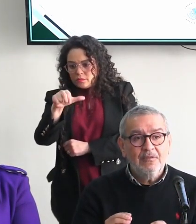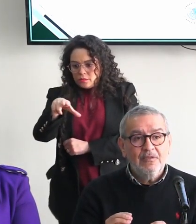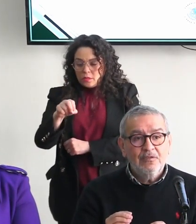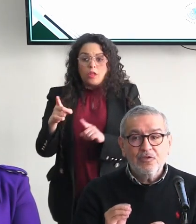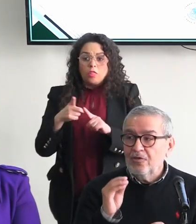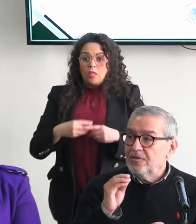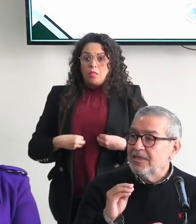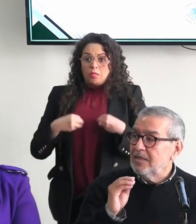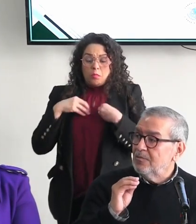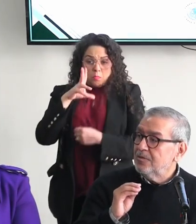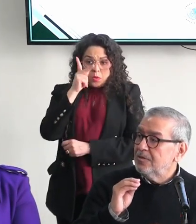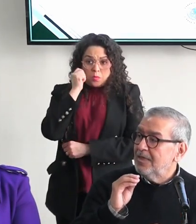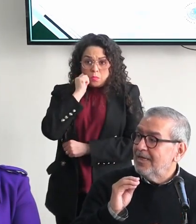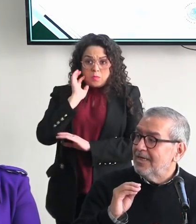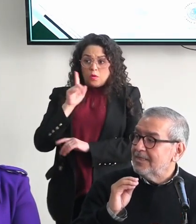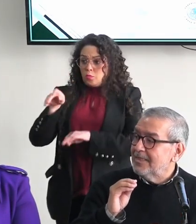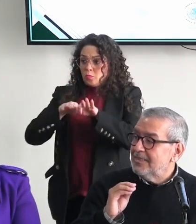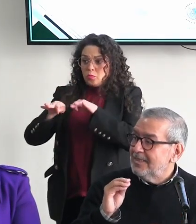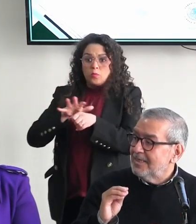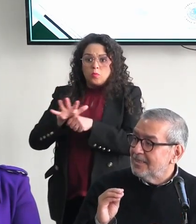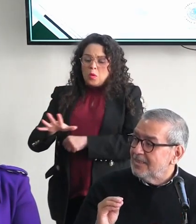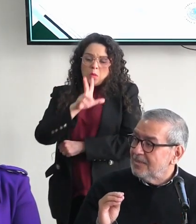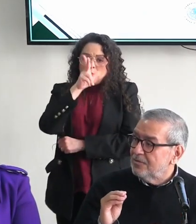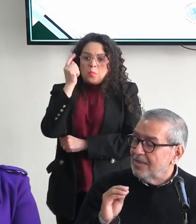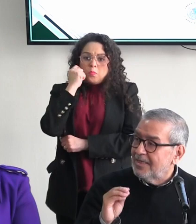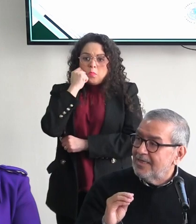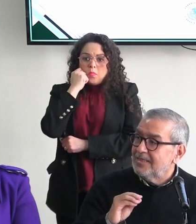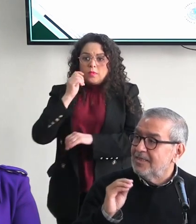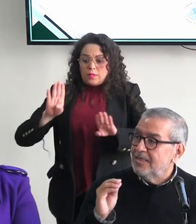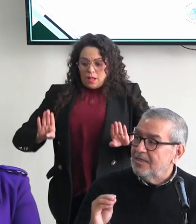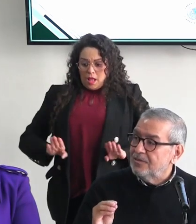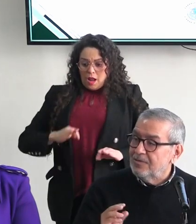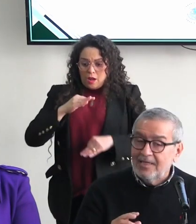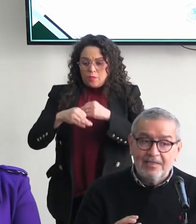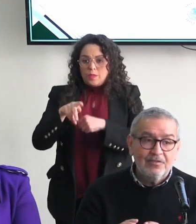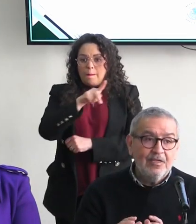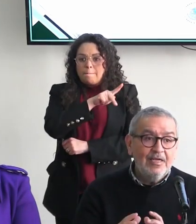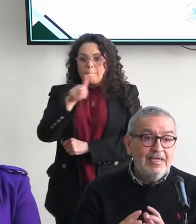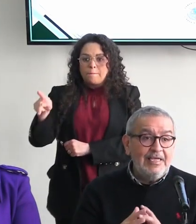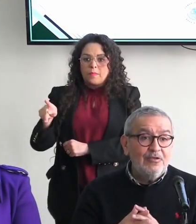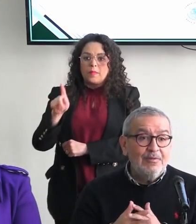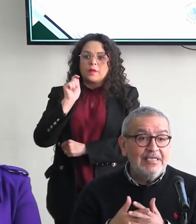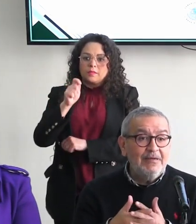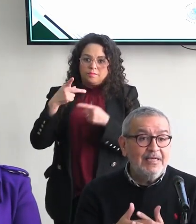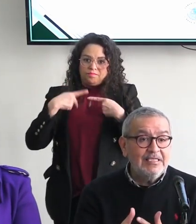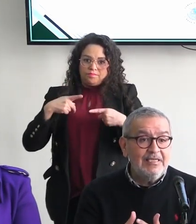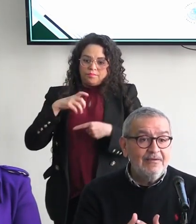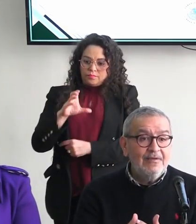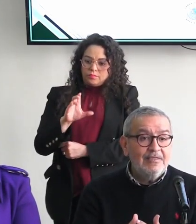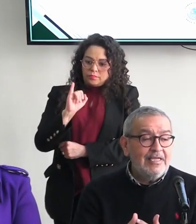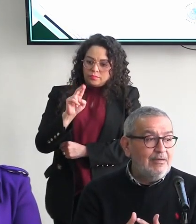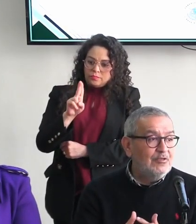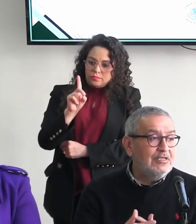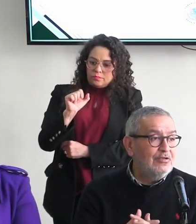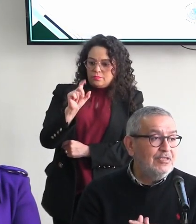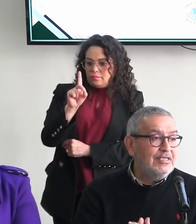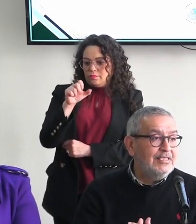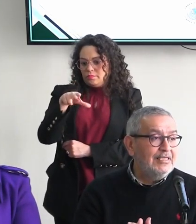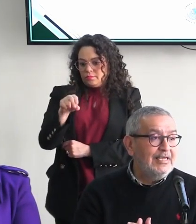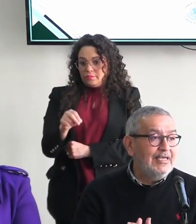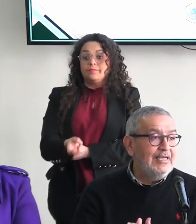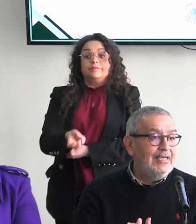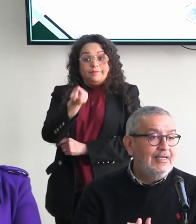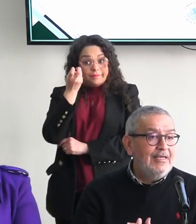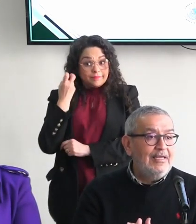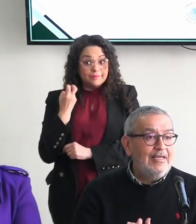hagamos, todos tenemos la característica de ser ciudadanas y ciudadanos. Y sobre esa base tenemos